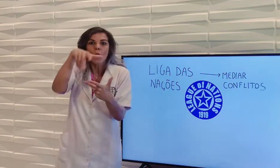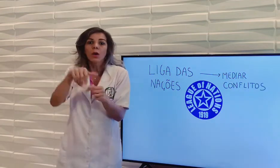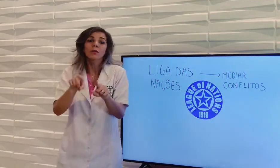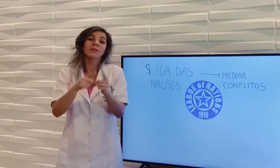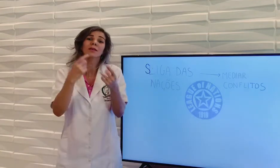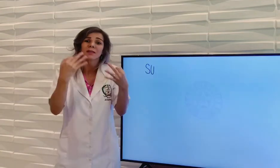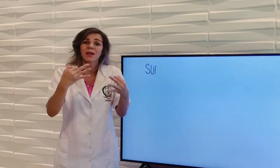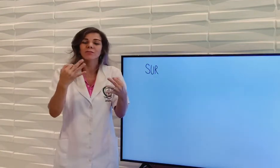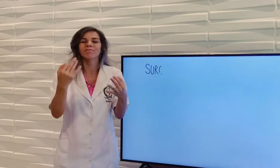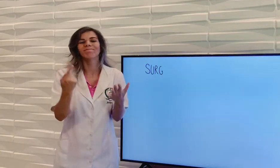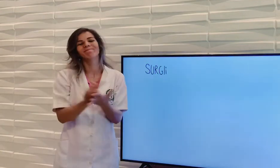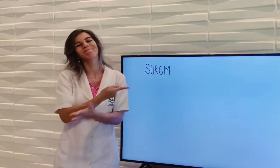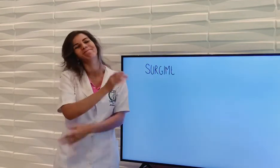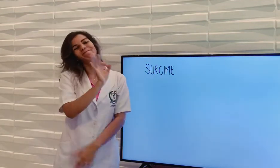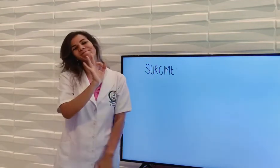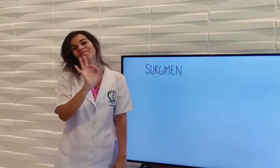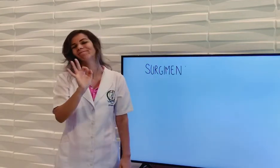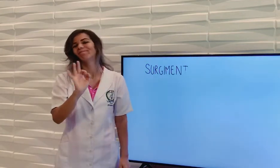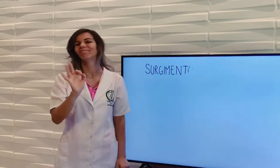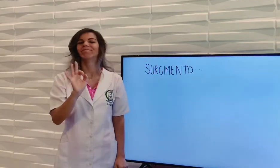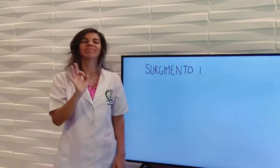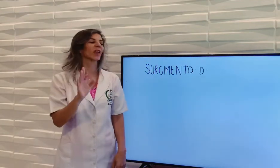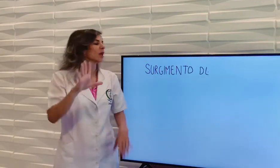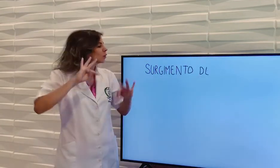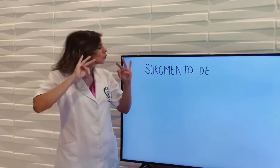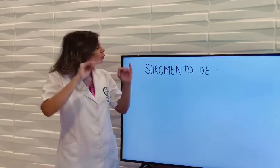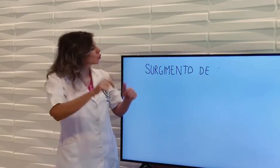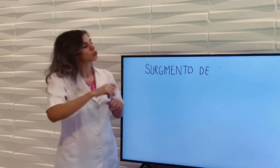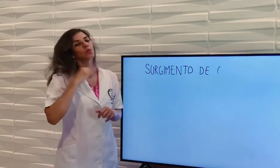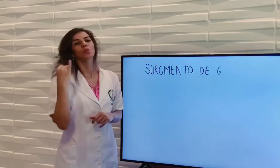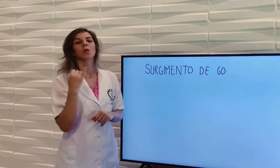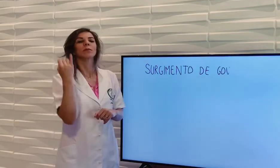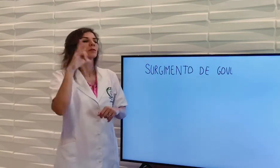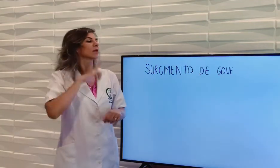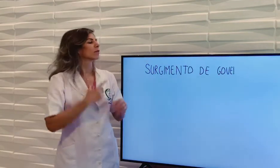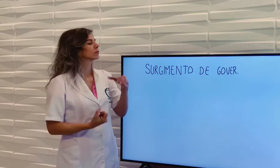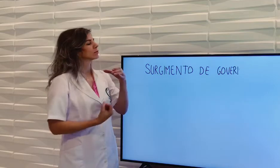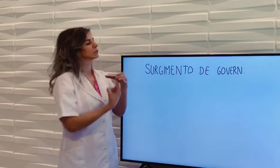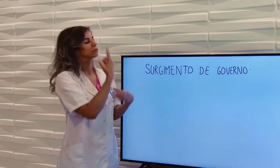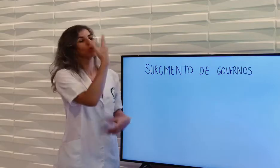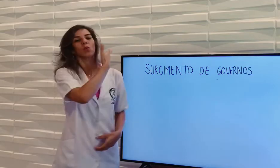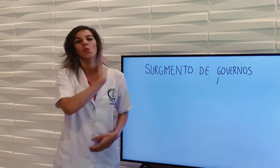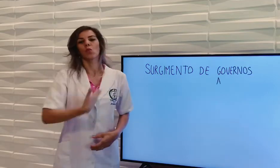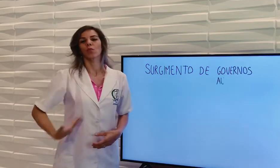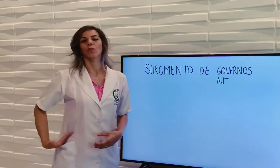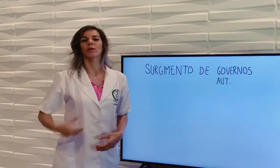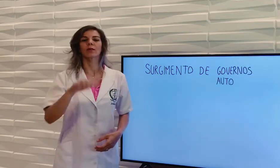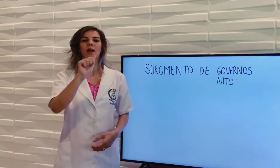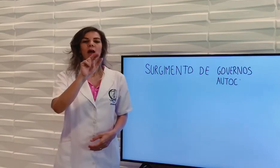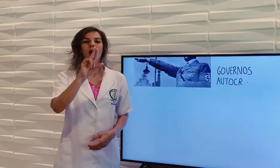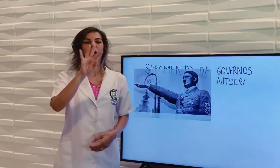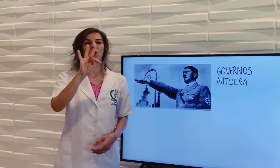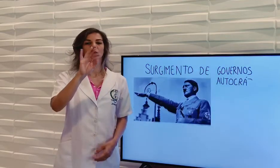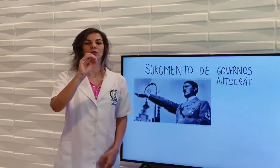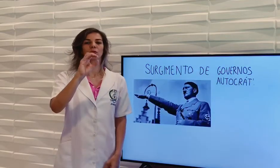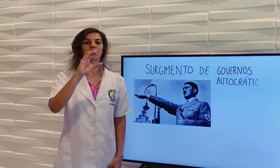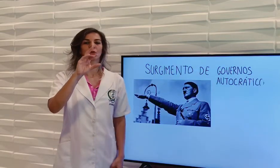certo. Outro resultado importante foi o surgimento de governos autocráticos, como Hitler na Alemanha